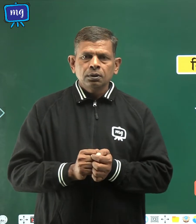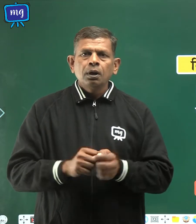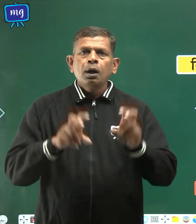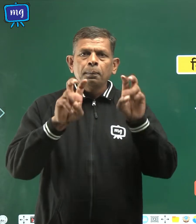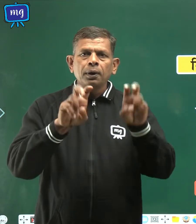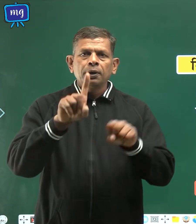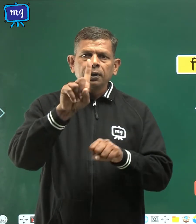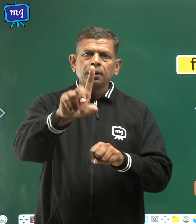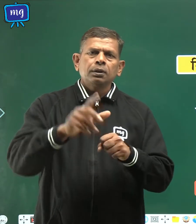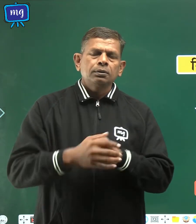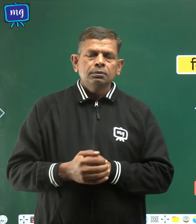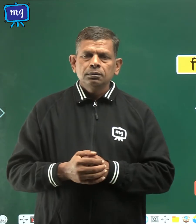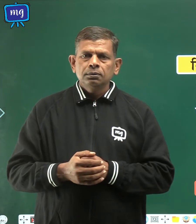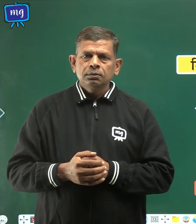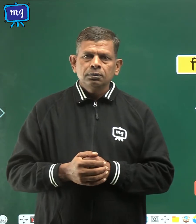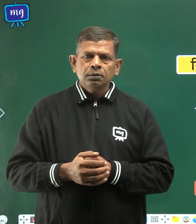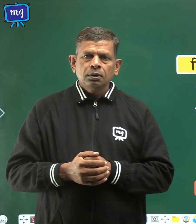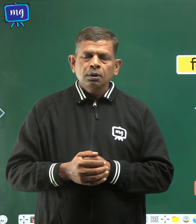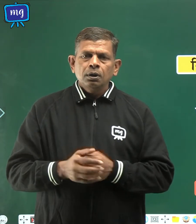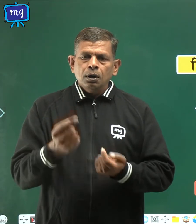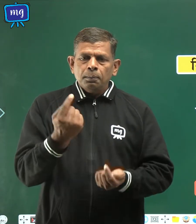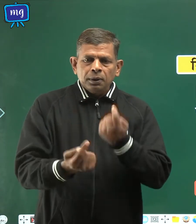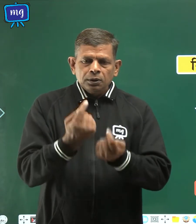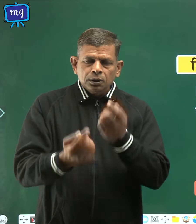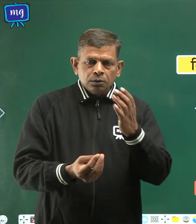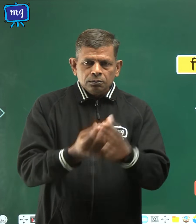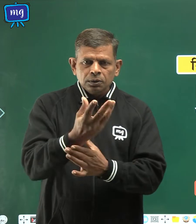पाठ 1 फसल उत्पादन